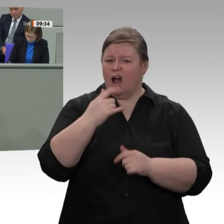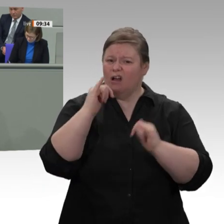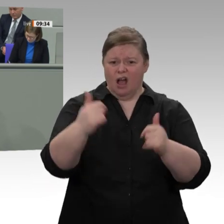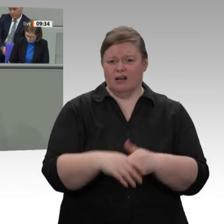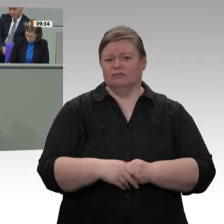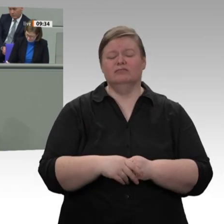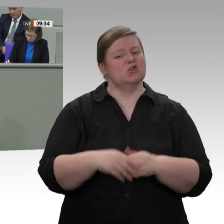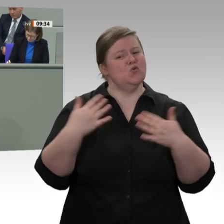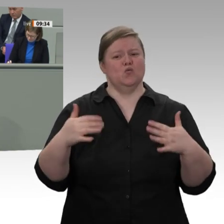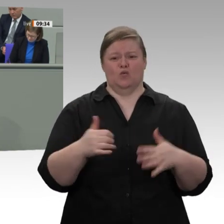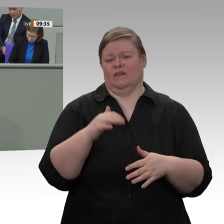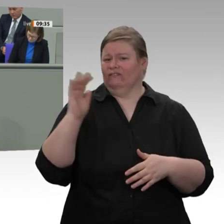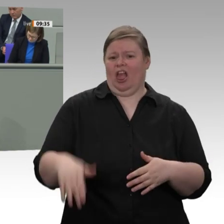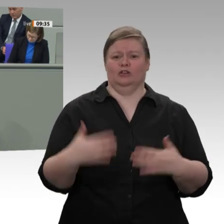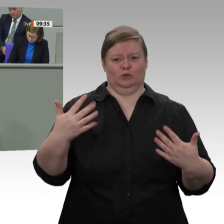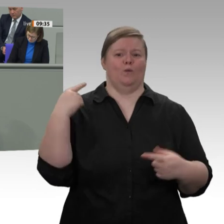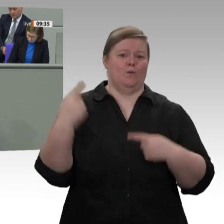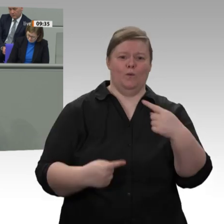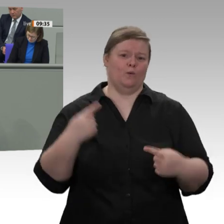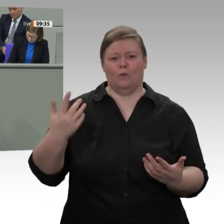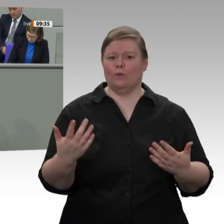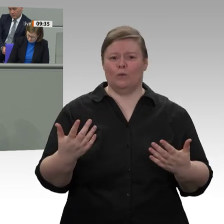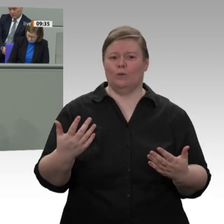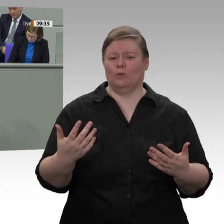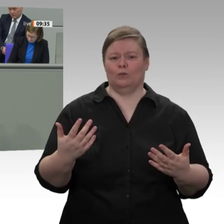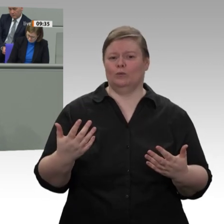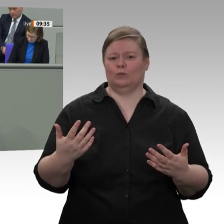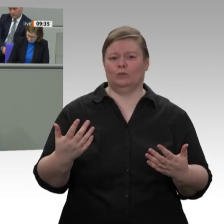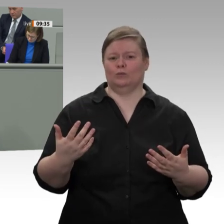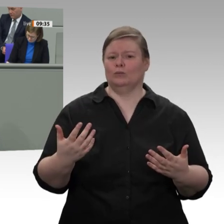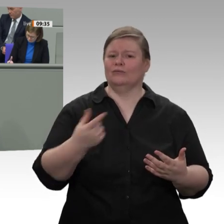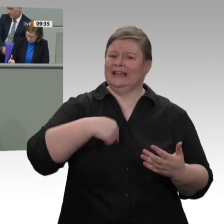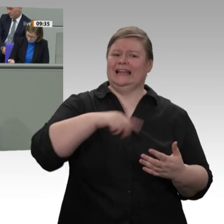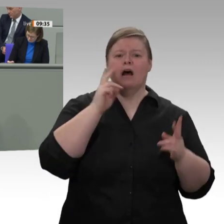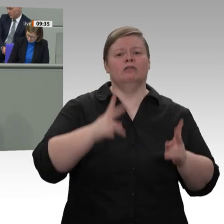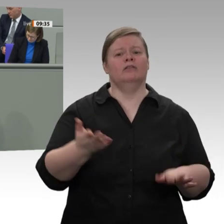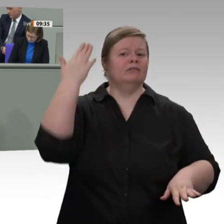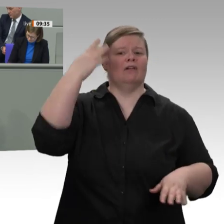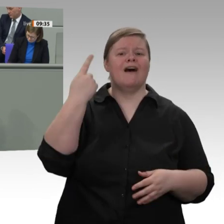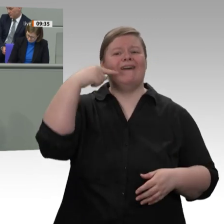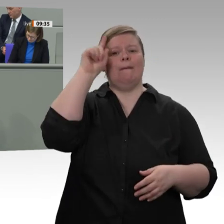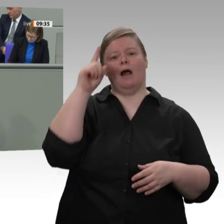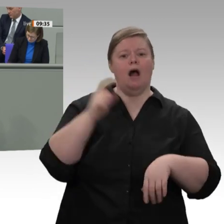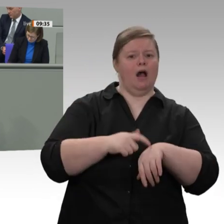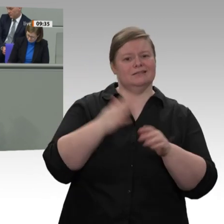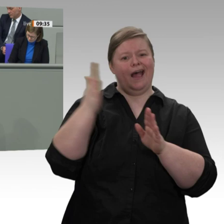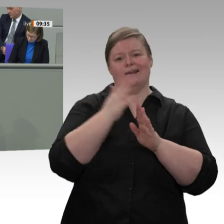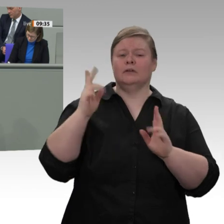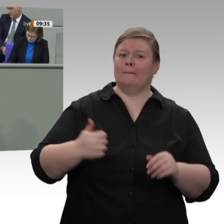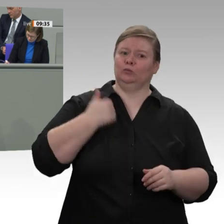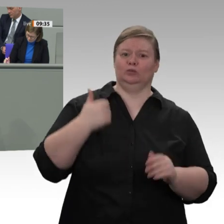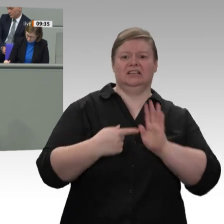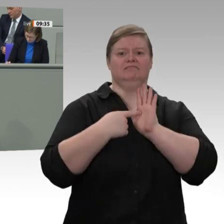gibt genügend Beispiele in unserem Land, alltäglich, jeden Tag. Vielleicht haben wir uns auch zu sehr daran gewöhnt. Und zum